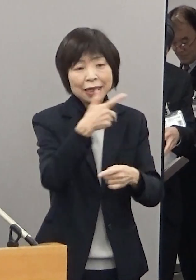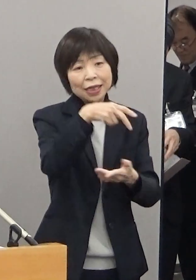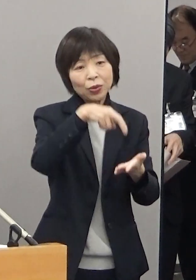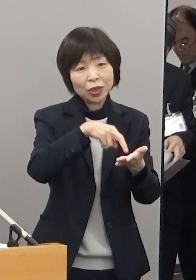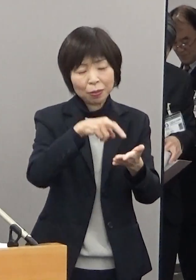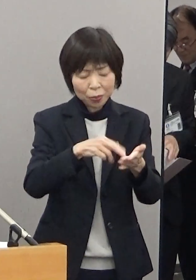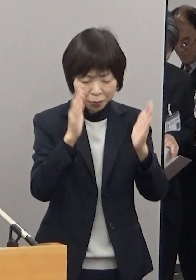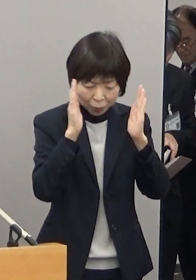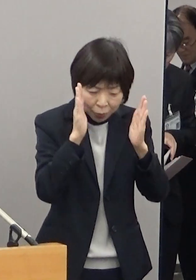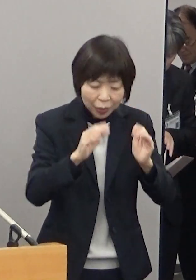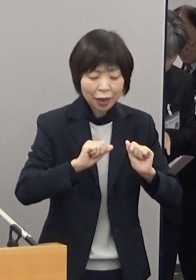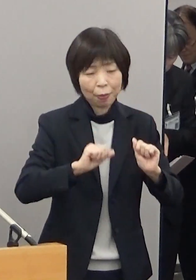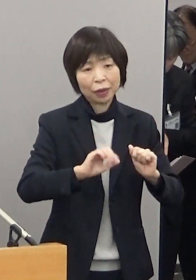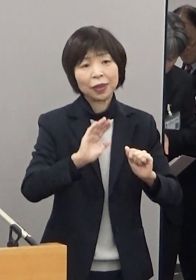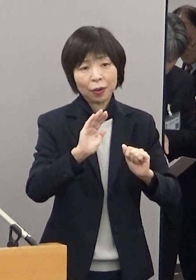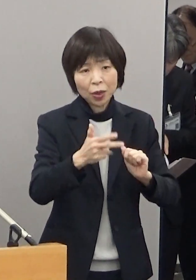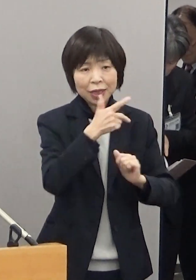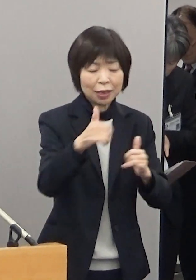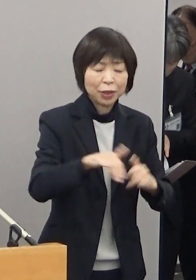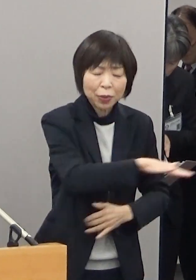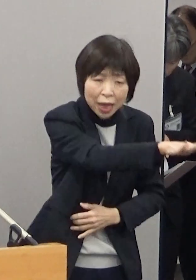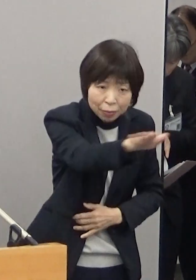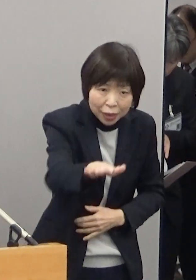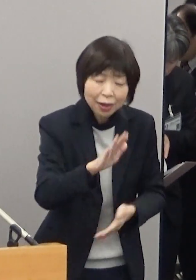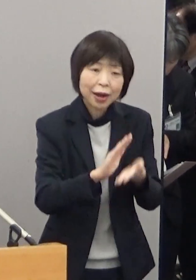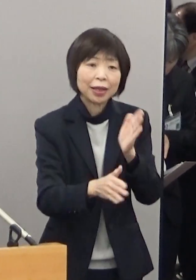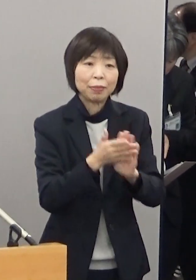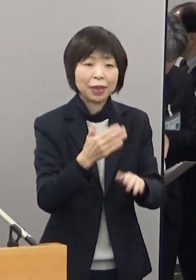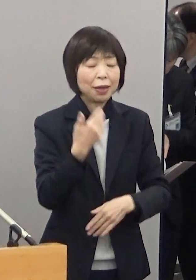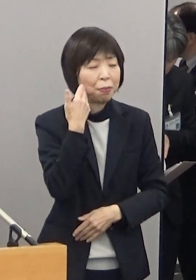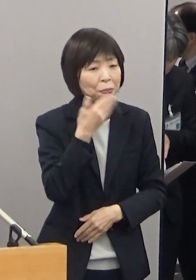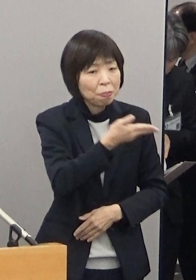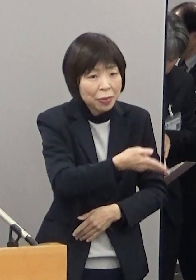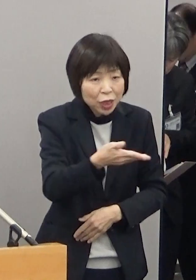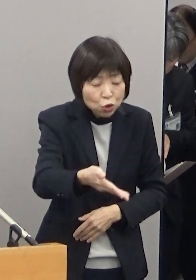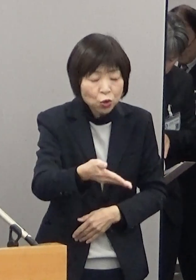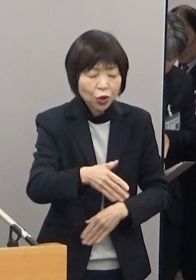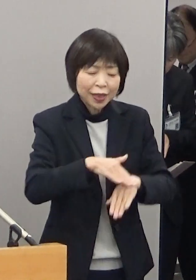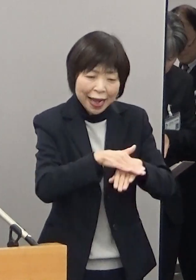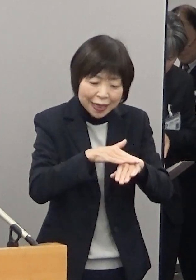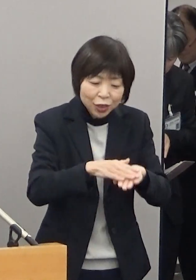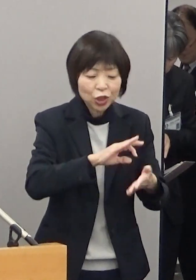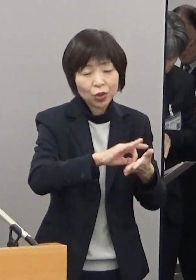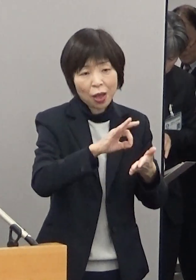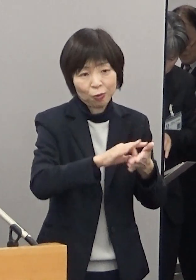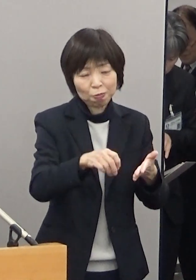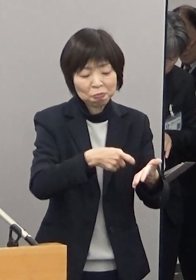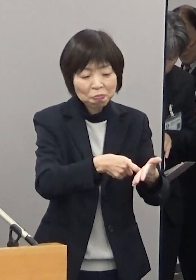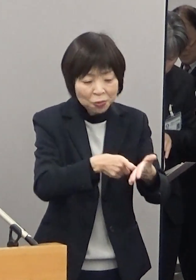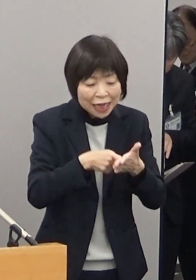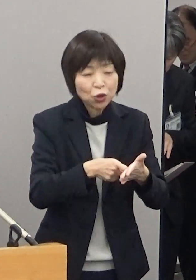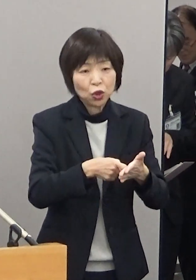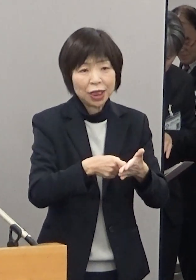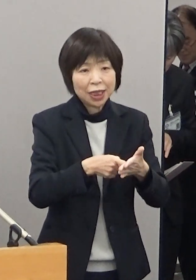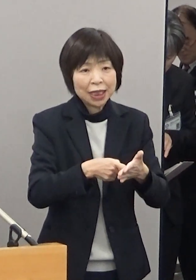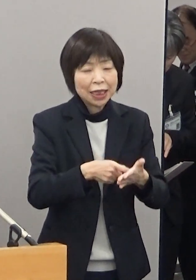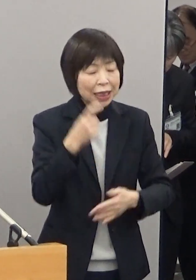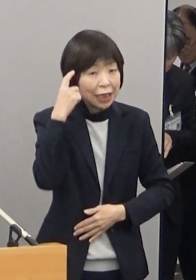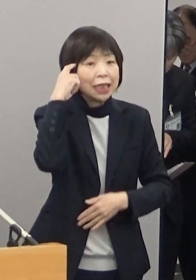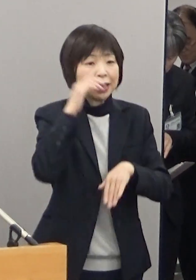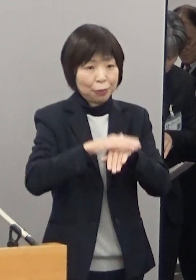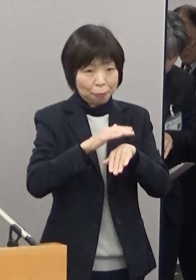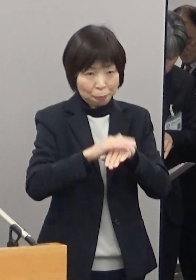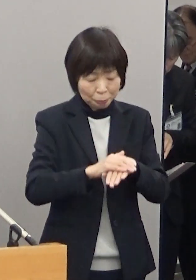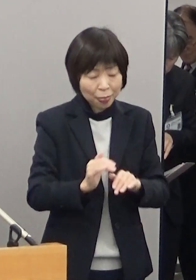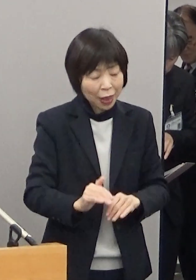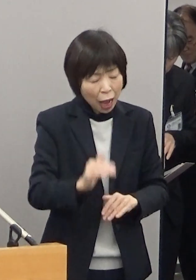ますけれども、市民の皆様にも改めて水を大切に使う意識、節水意識を高く持っていただけます